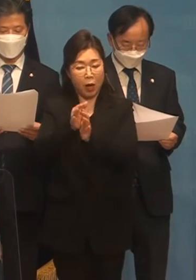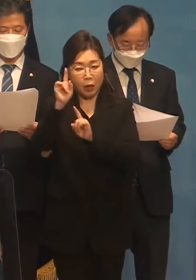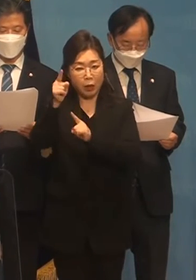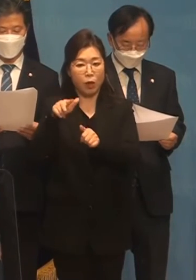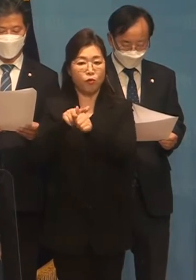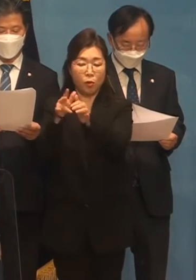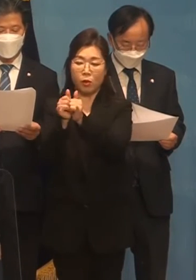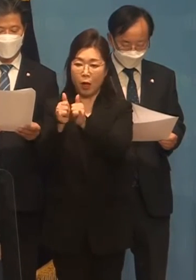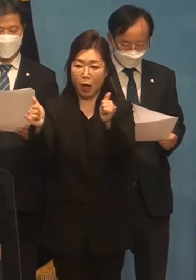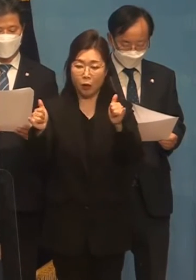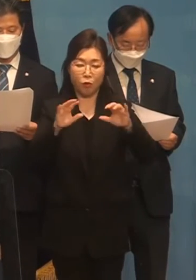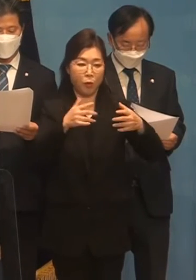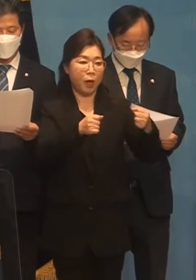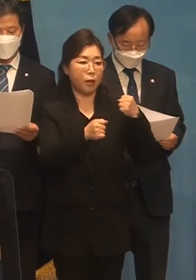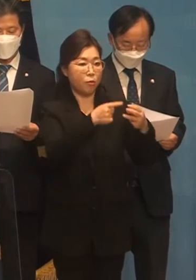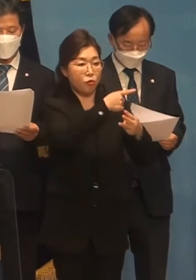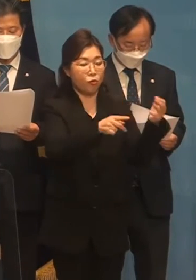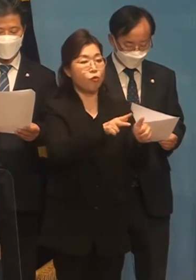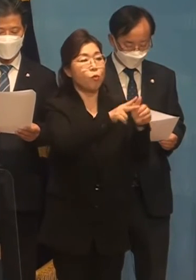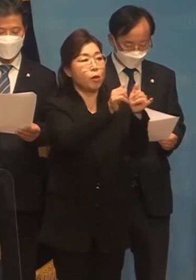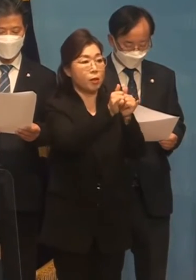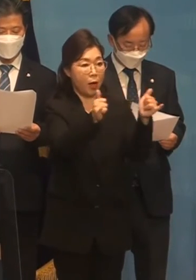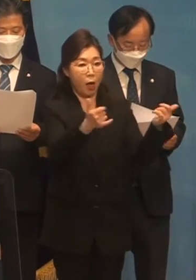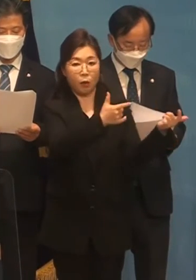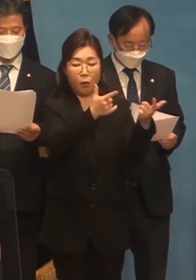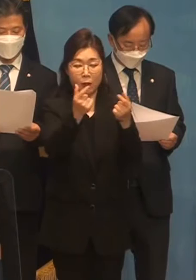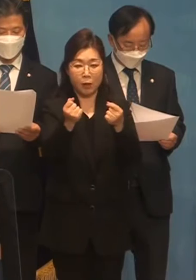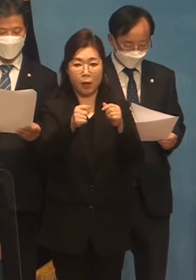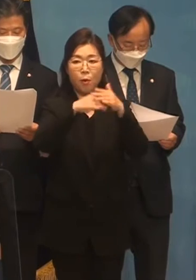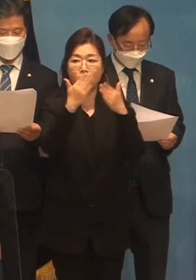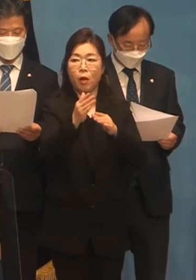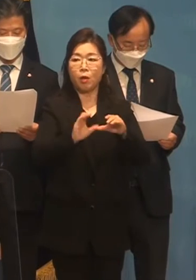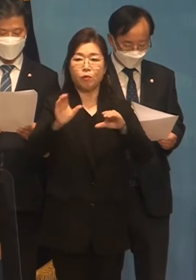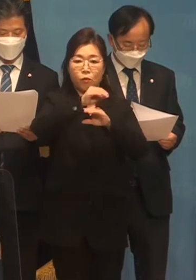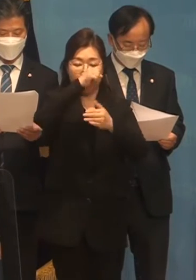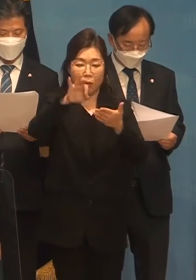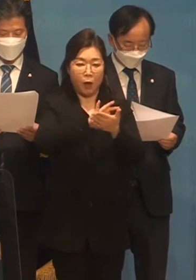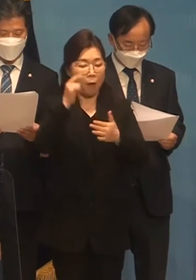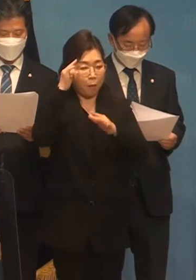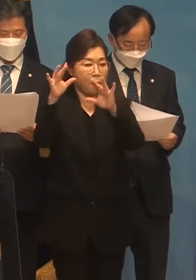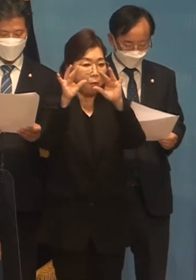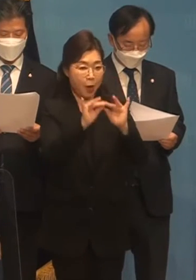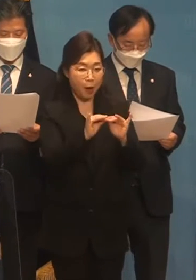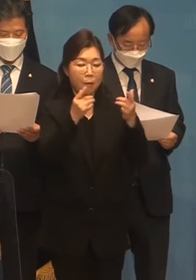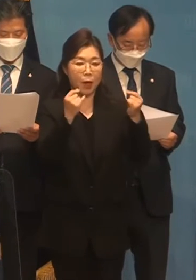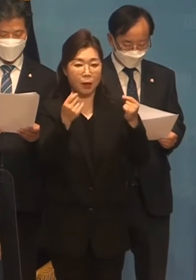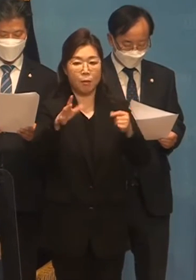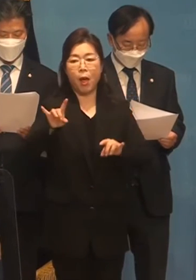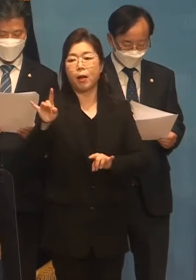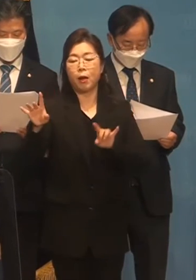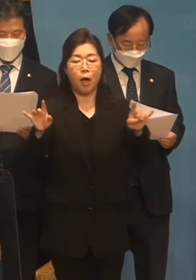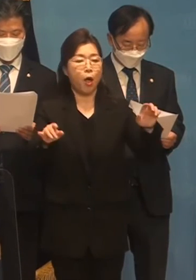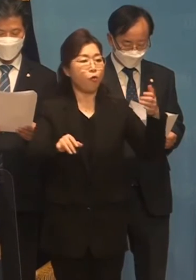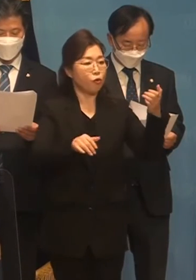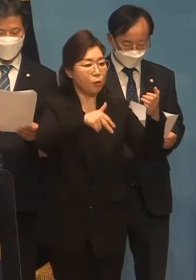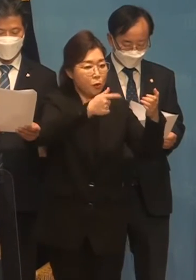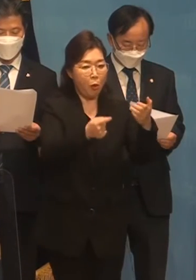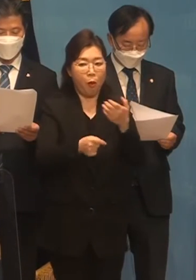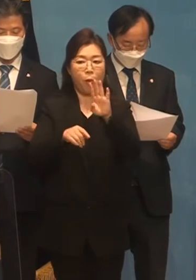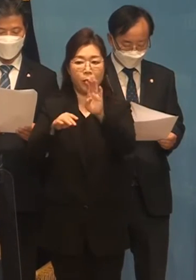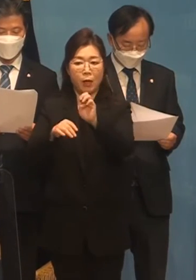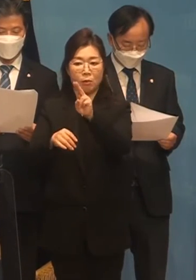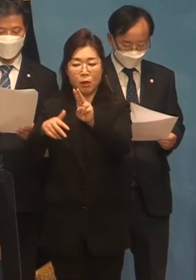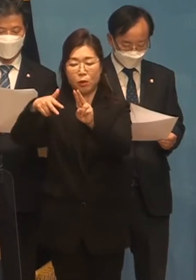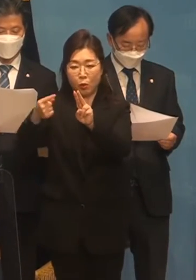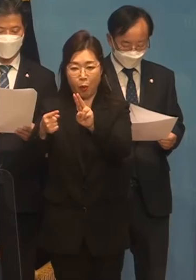이재명 후보와 국민의힘 윤석열 후보 모두 추경의 필요성에 동의하면서 각각 90조,